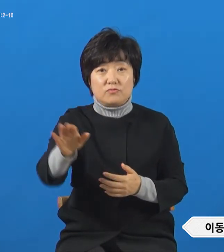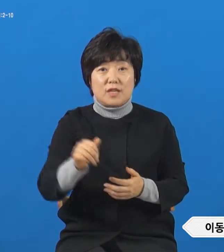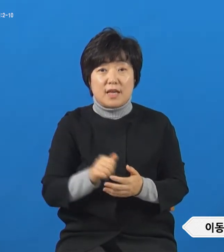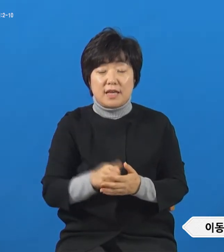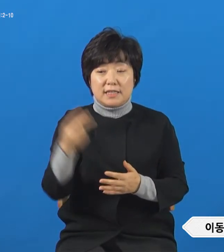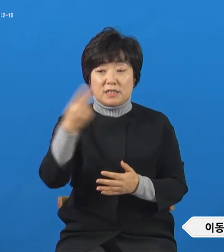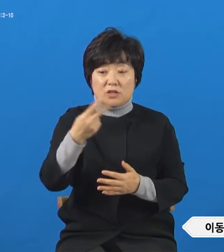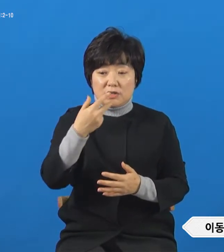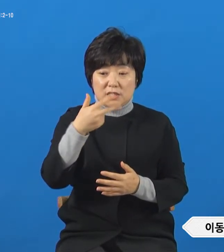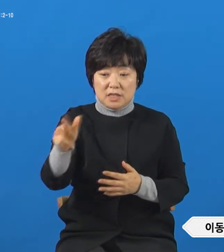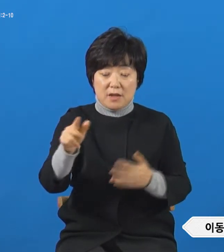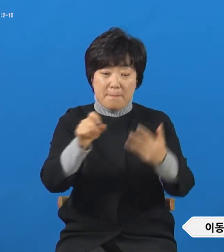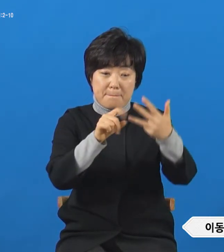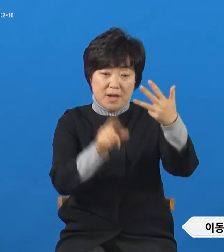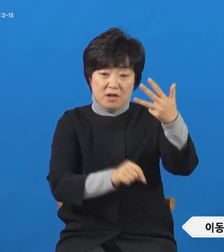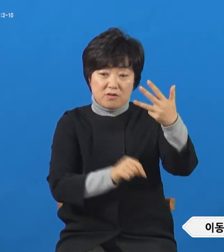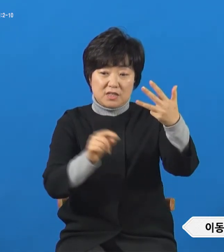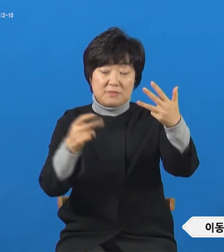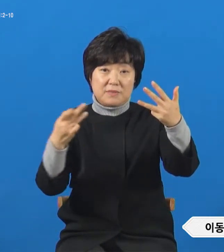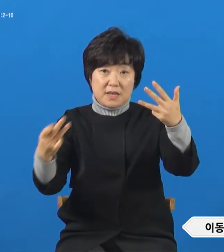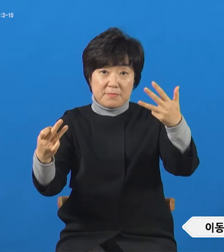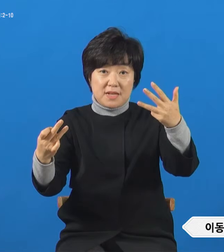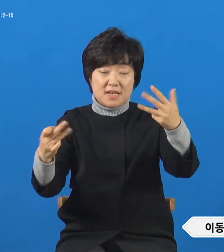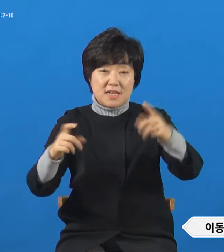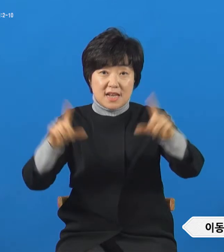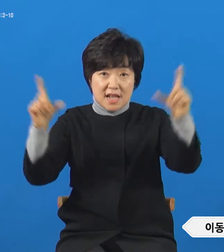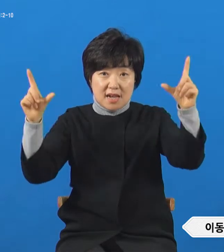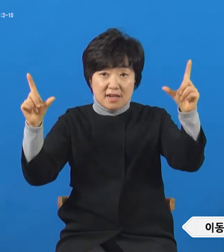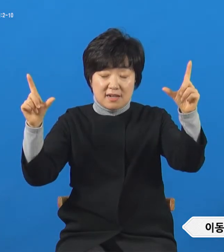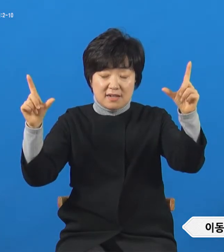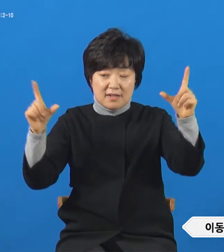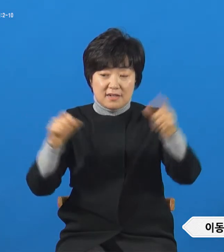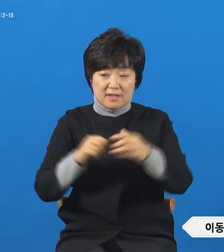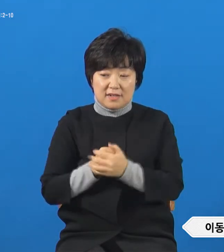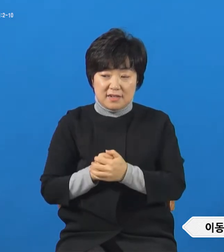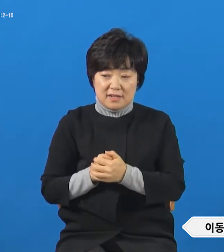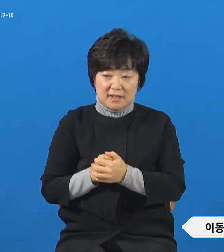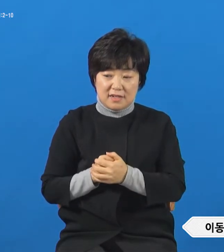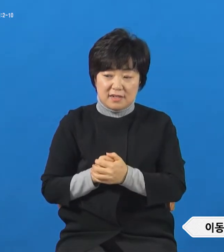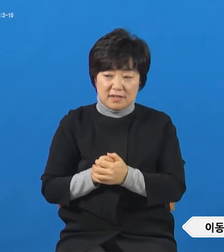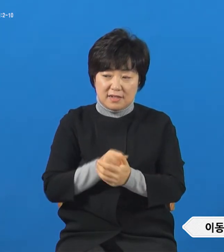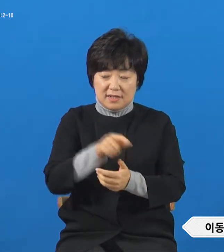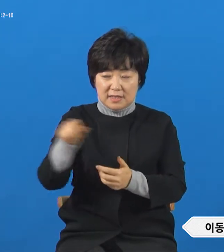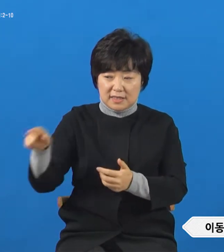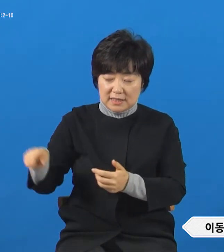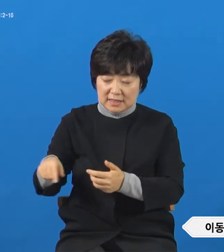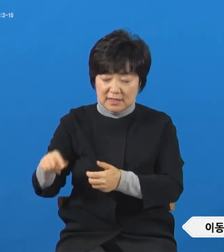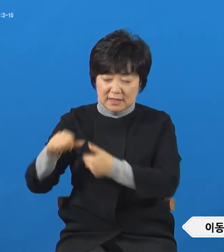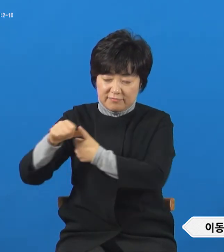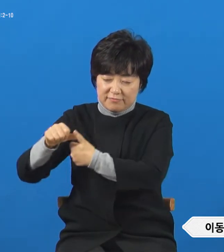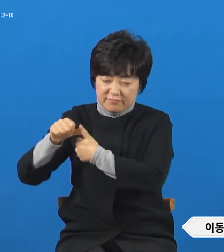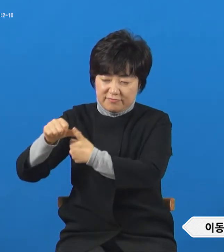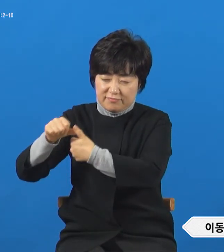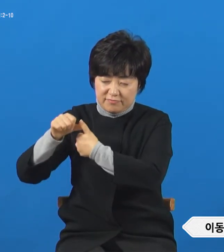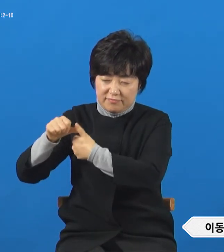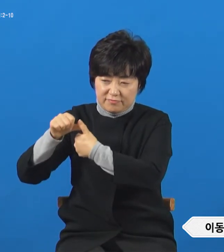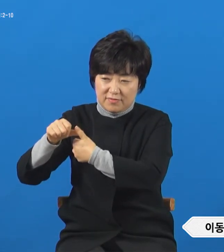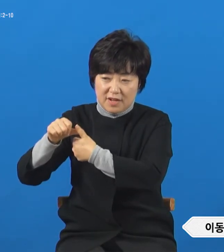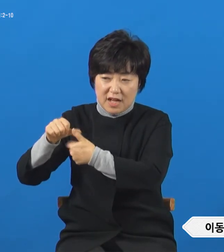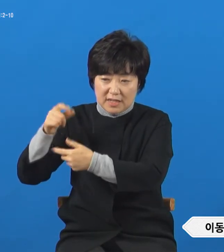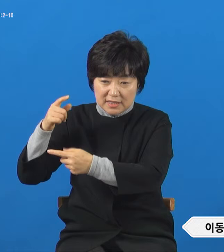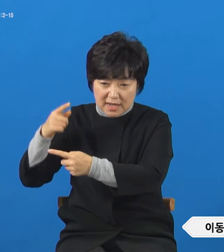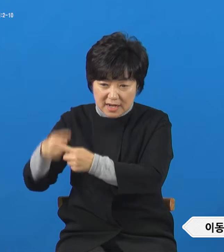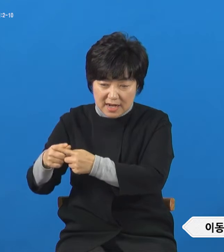한편 2007년 8월 13일 탈레반이 그들의 협상을 유리하게 끌고 가기 위해서